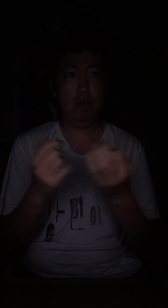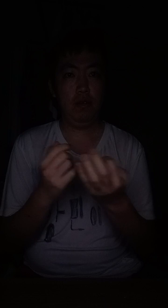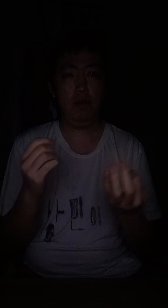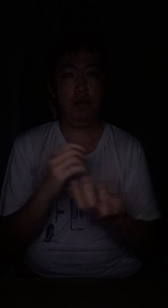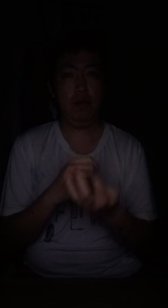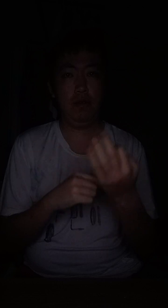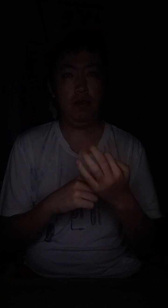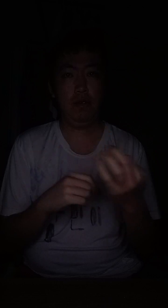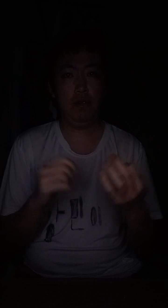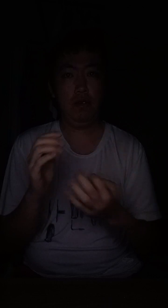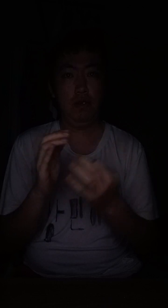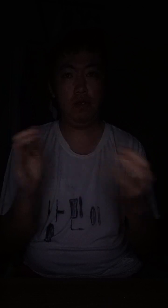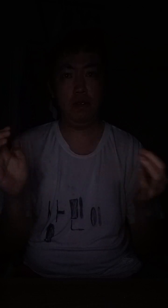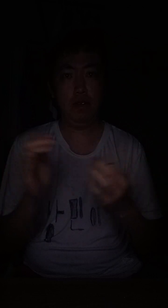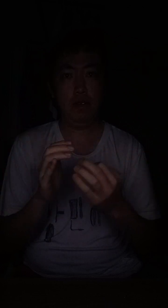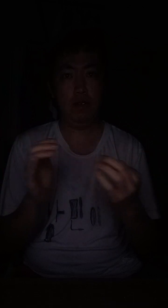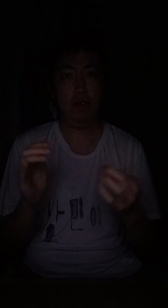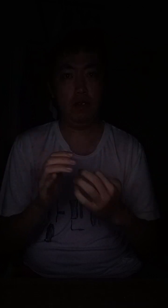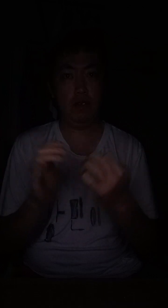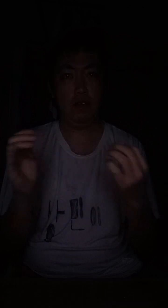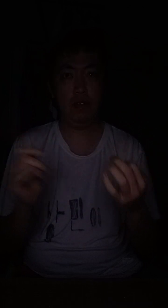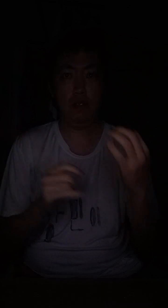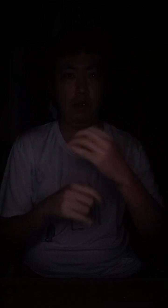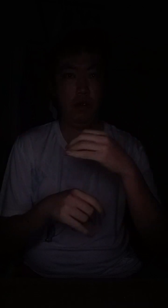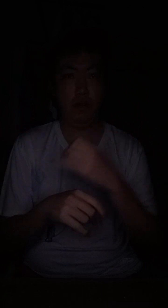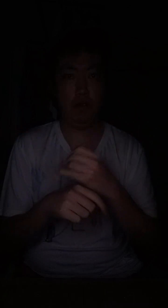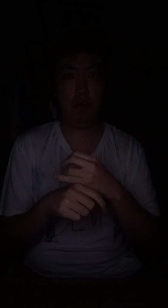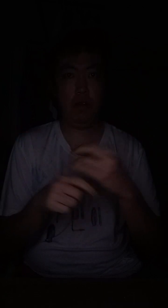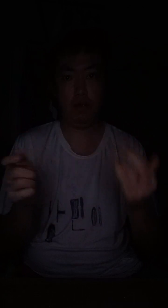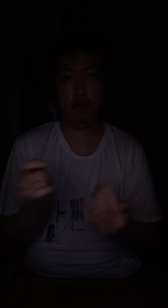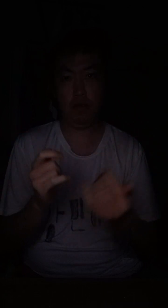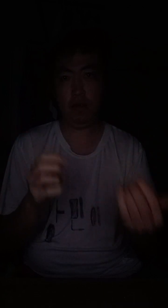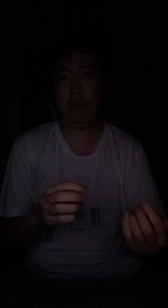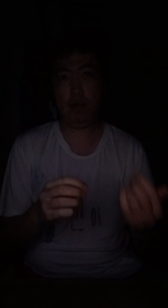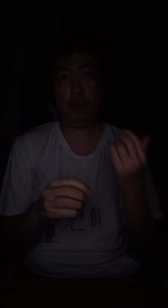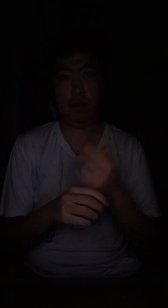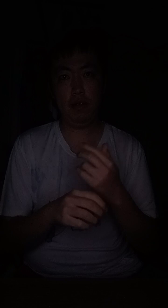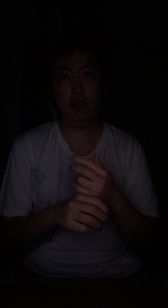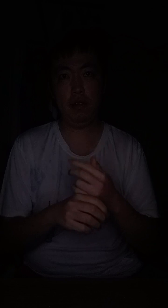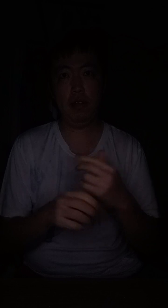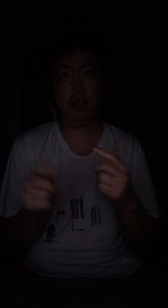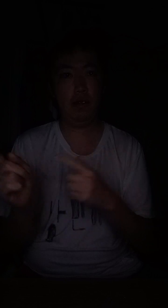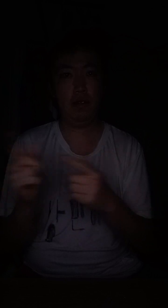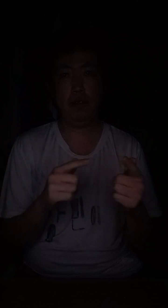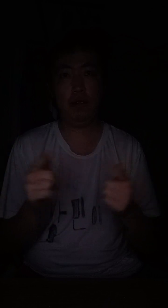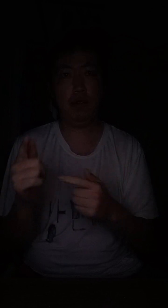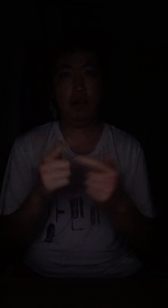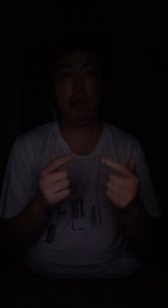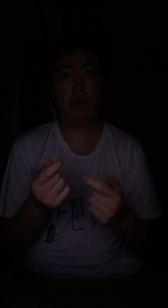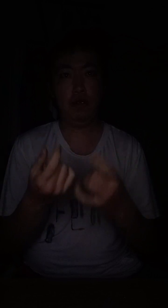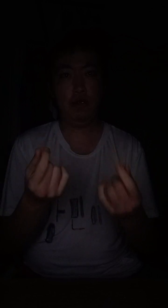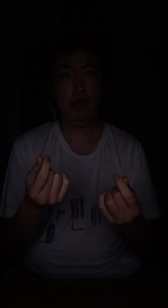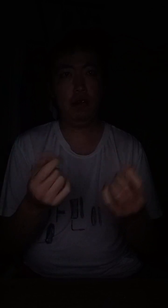판단했지만 여성단체들은 이 사건을 여성 혐오 범죄로 규정했습니다. 여성들 사이에선 나도 언젠간 범죄의 피해자가 될 수